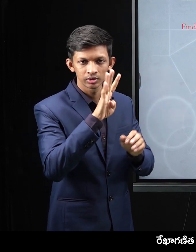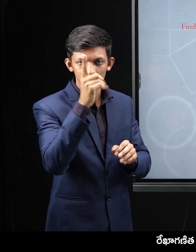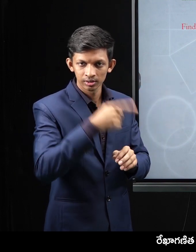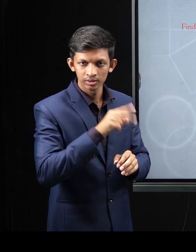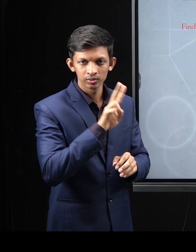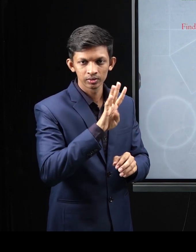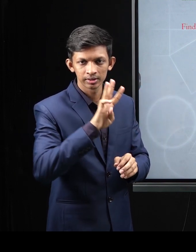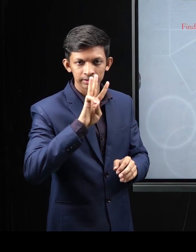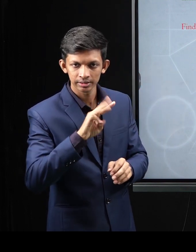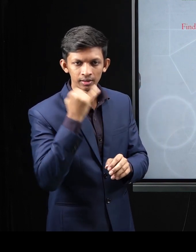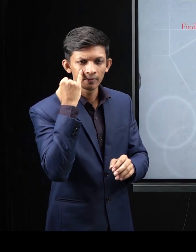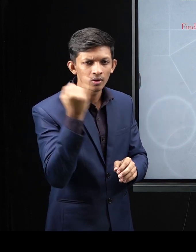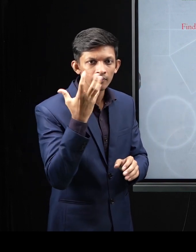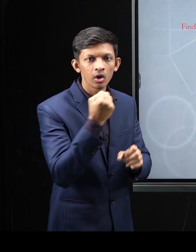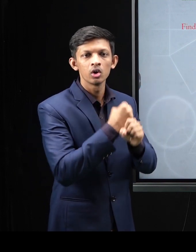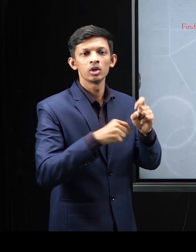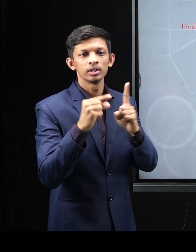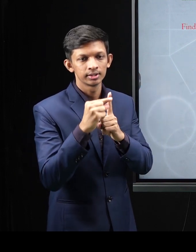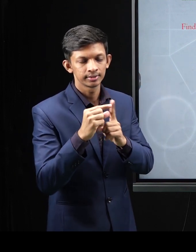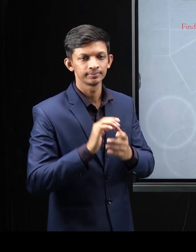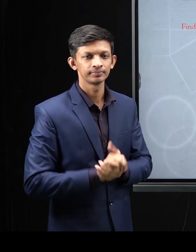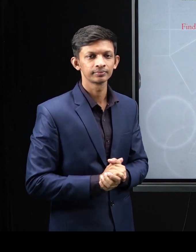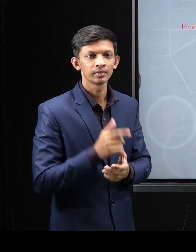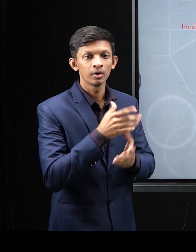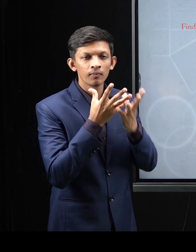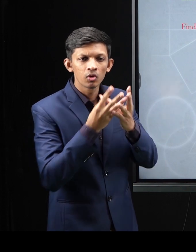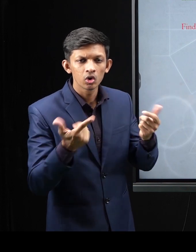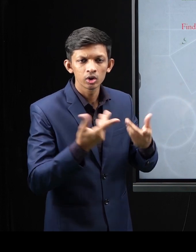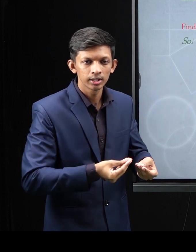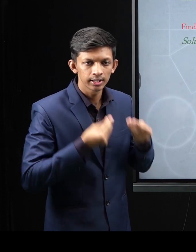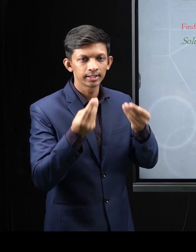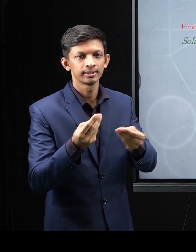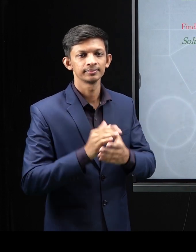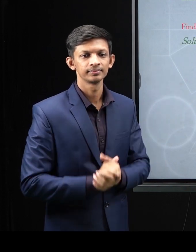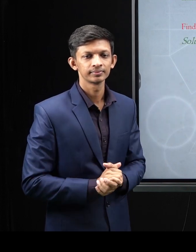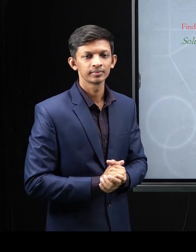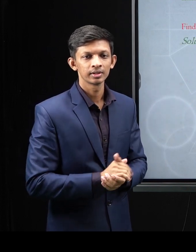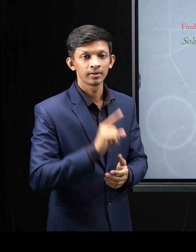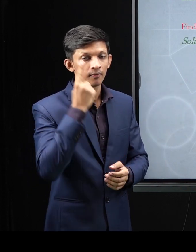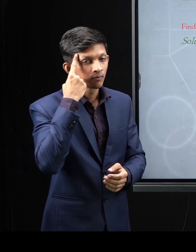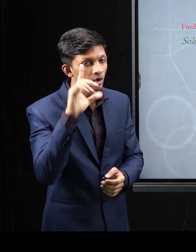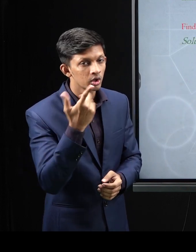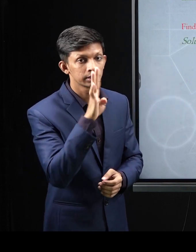64/243. రేఖాగణిత పురోగతిని కనుగొనండి. పరిష్కారం: 4th టర్మ్ t4 ఈజ్ ఈక్వల్